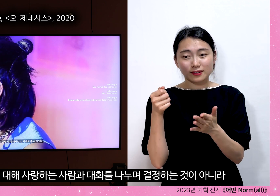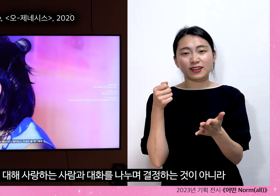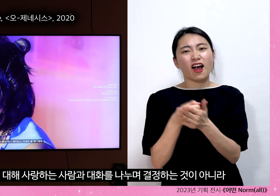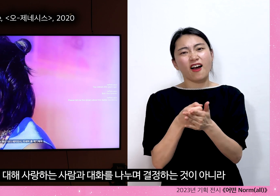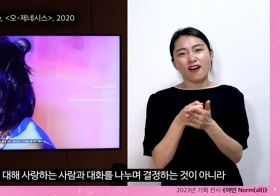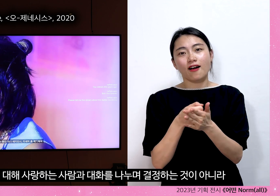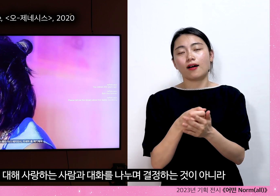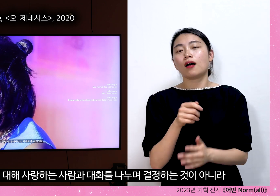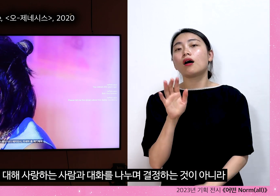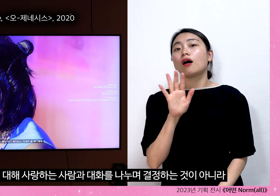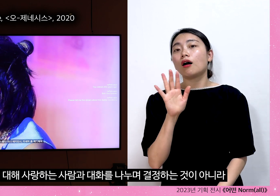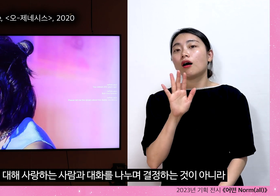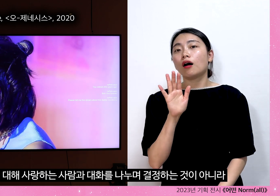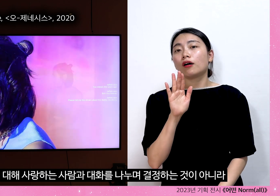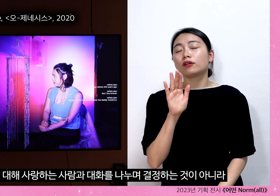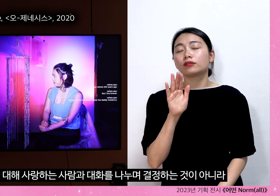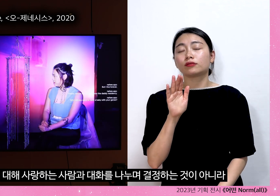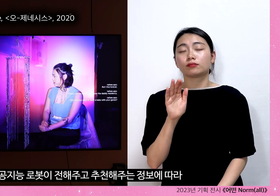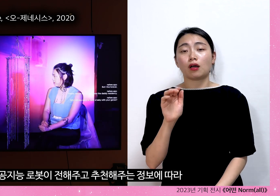아니라